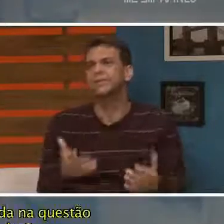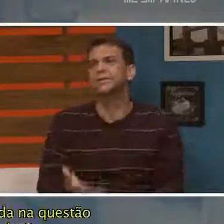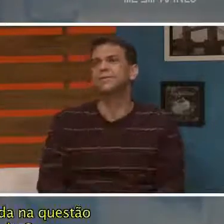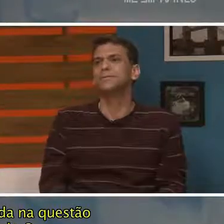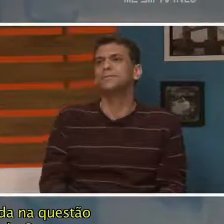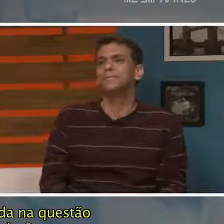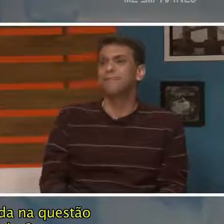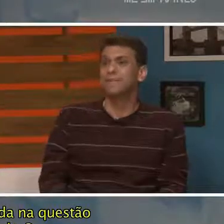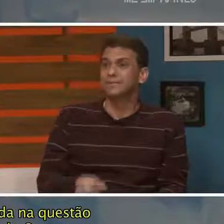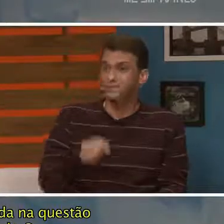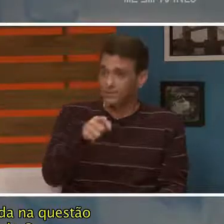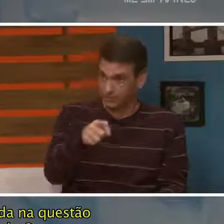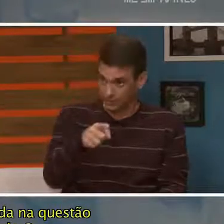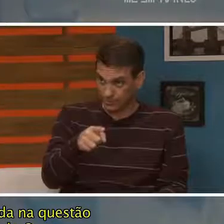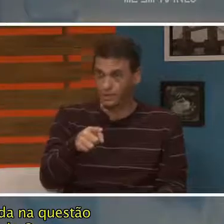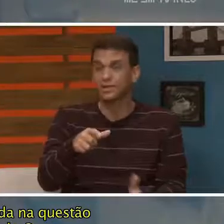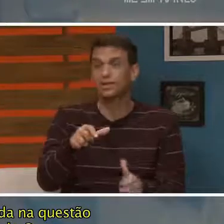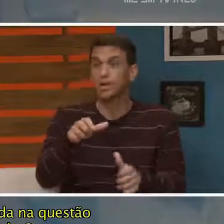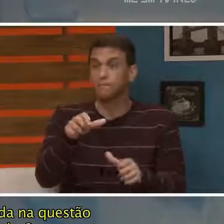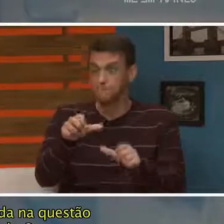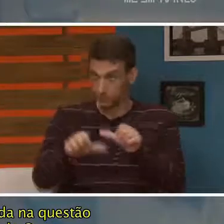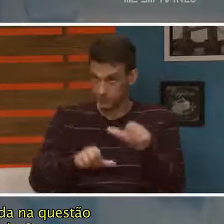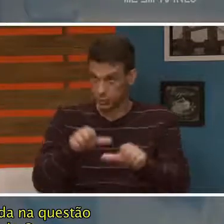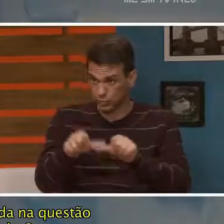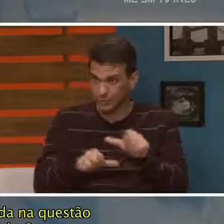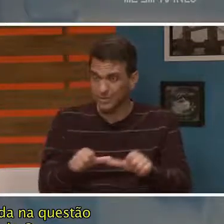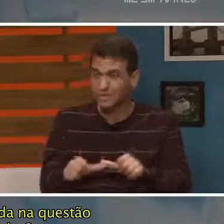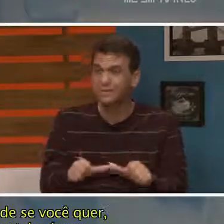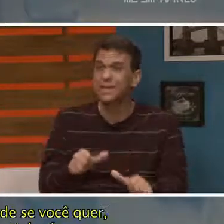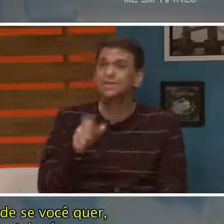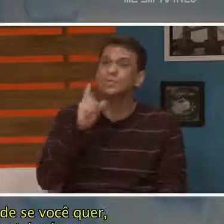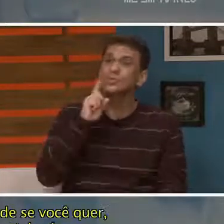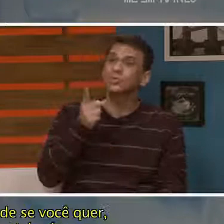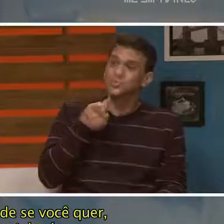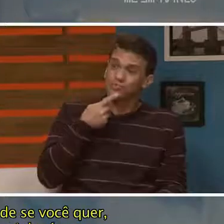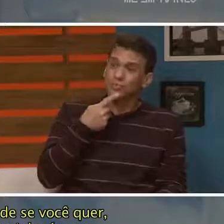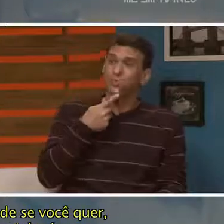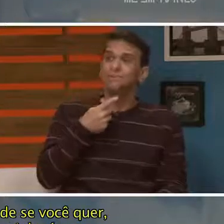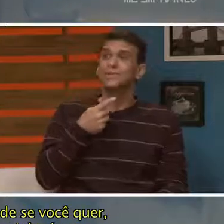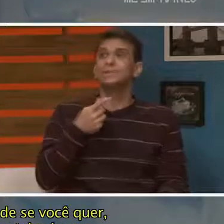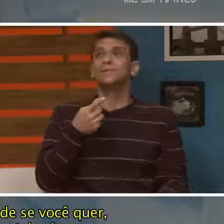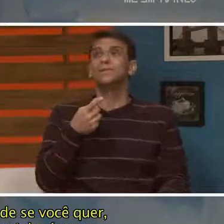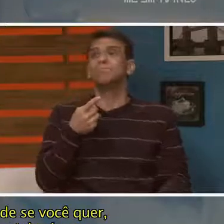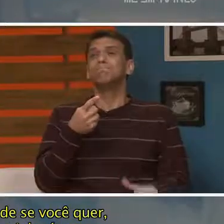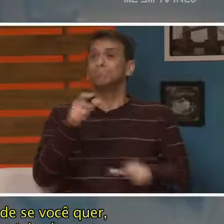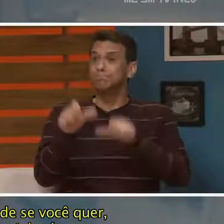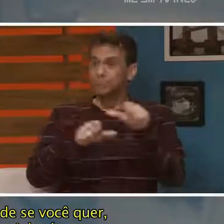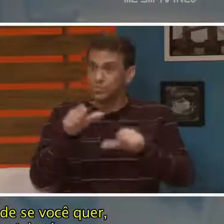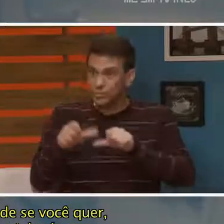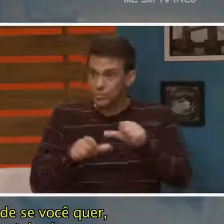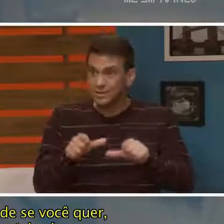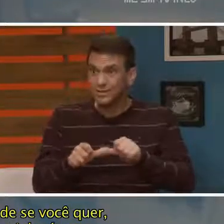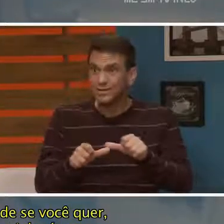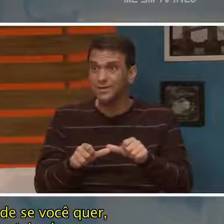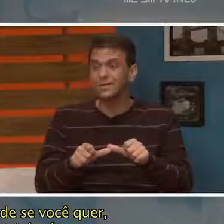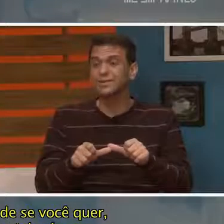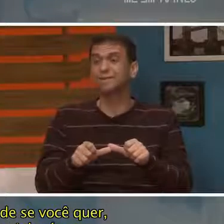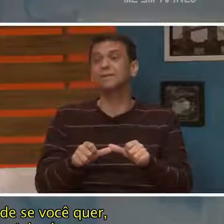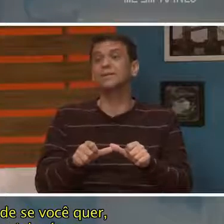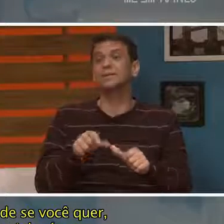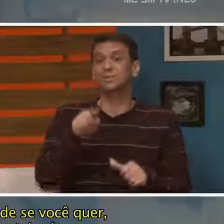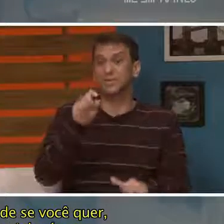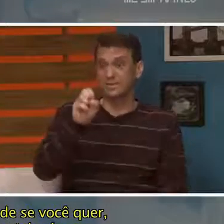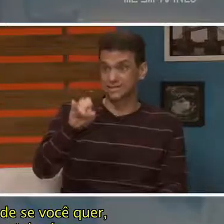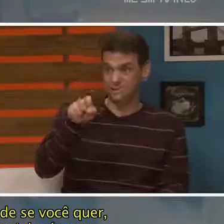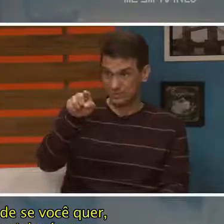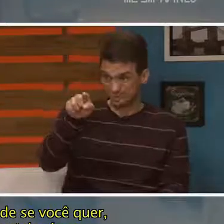O que isso muda, a questão da surdez que vai mudar, muda no sentido de se